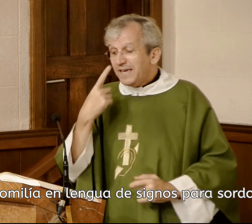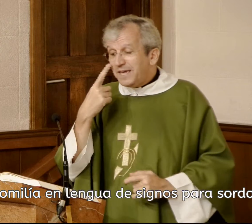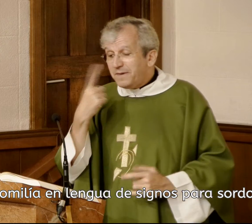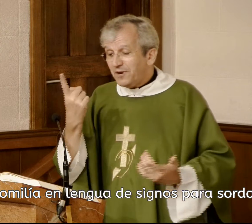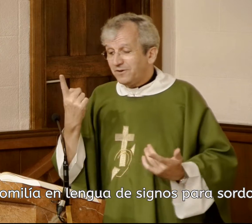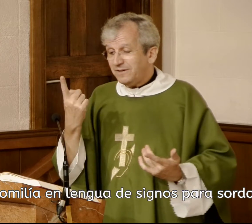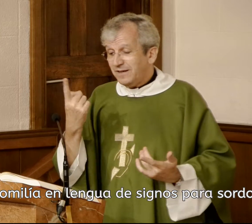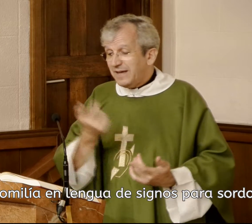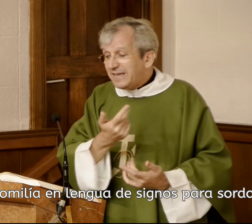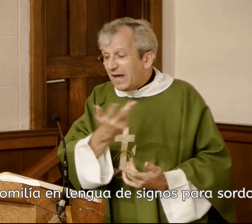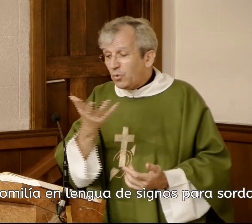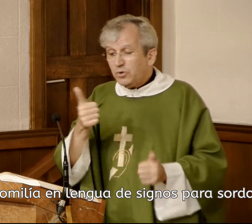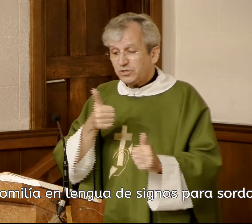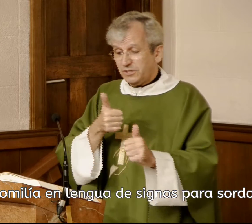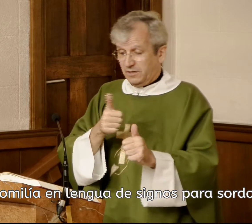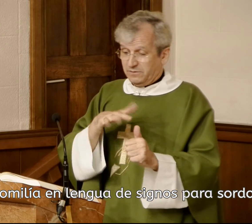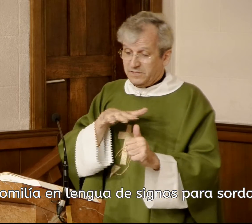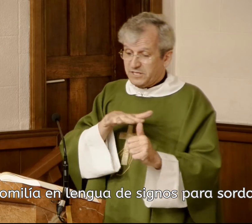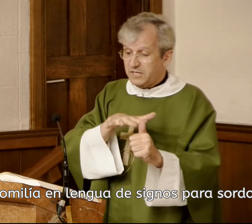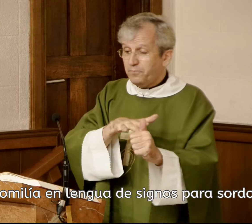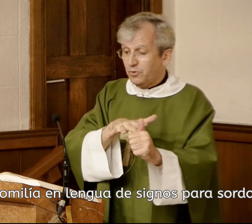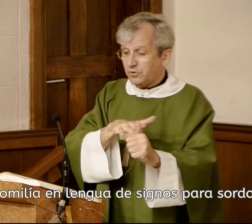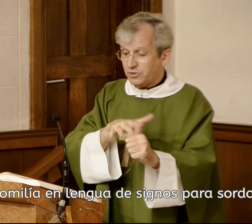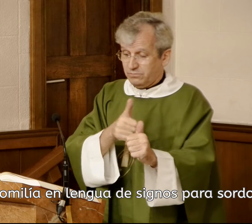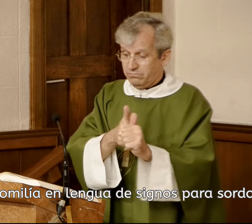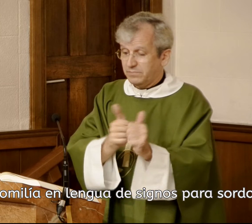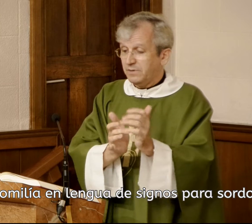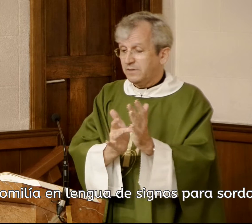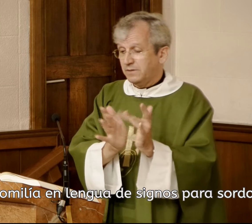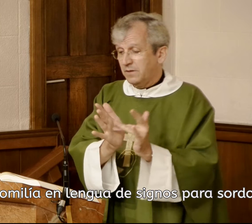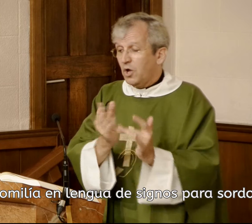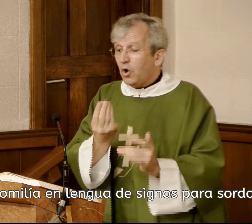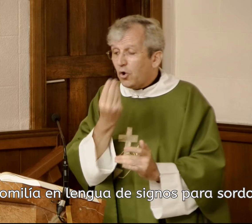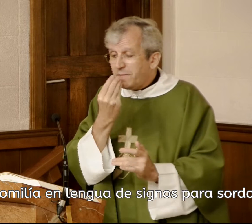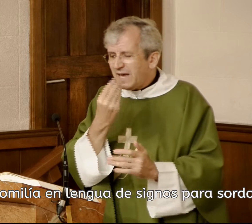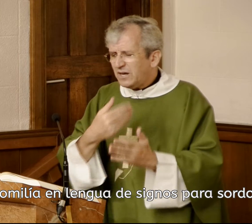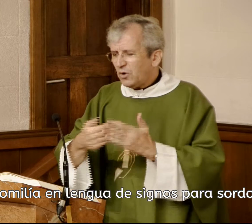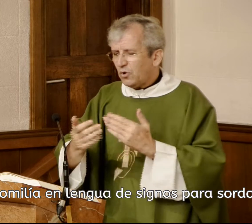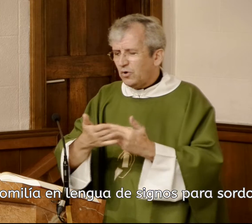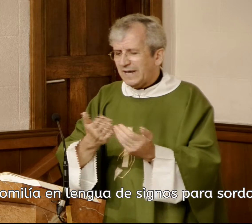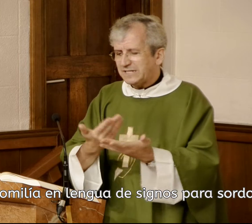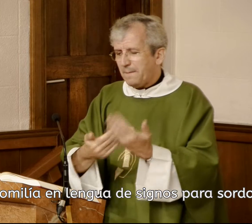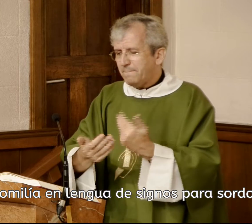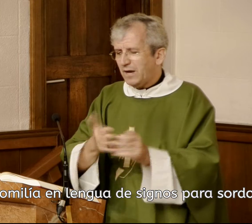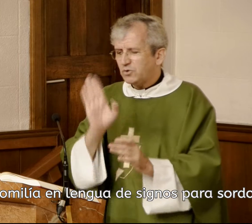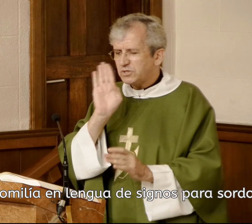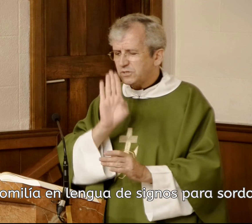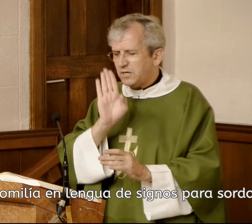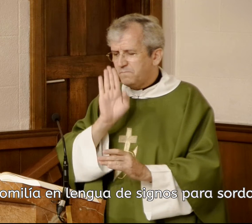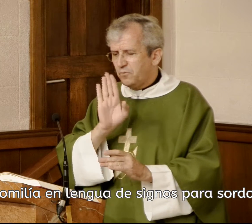Y vieron que algunos discípulos comían con las manos